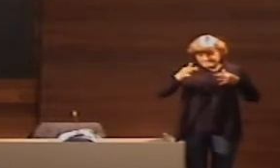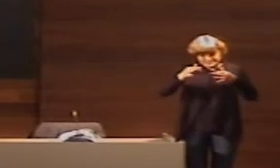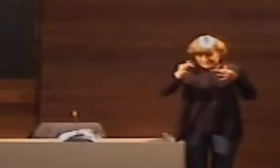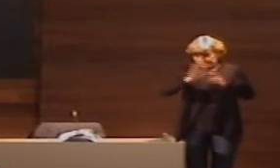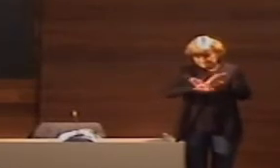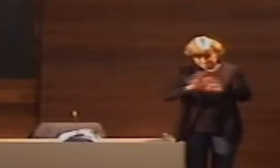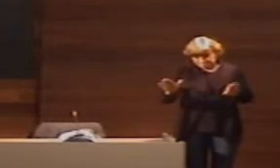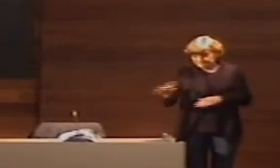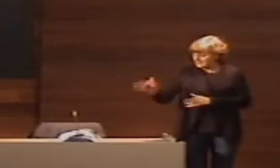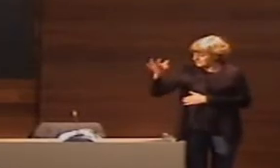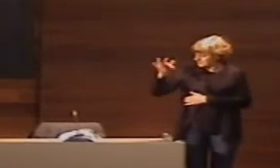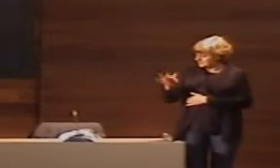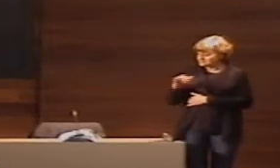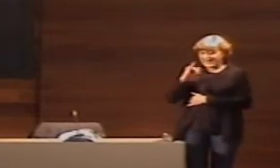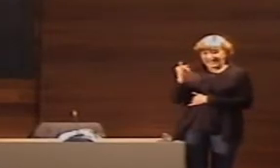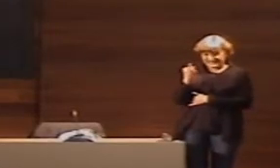Ignasi Puig, eskerrik asko.